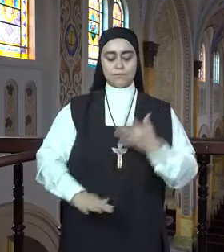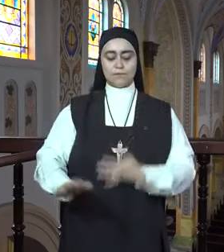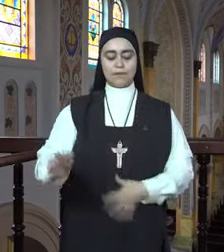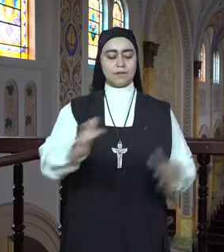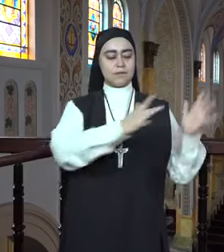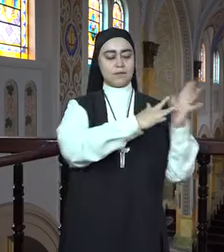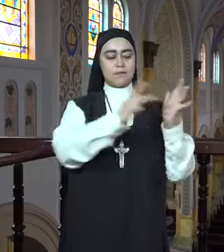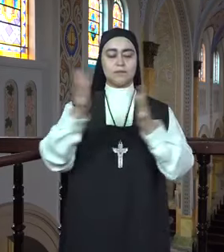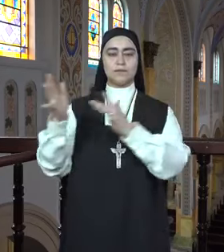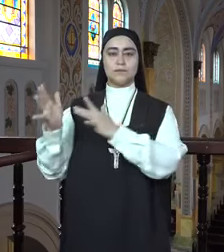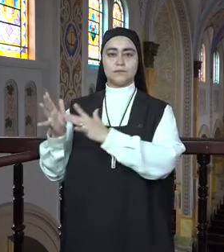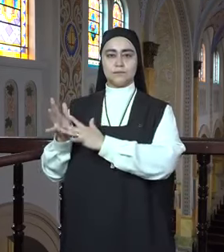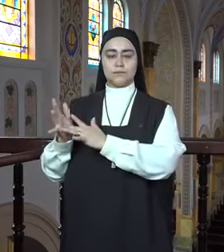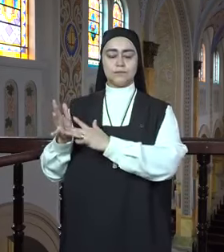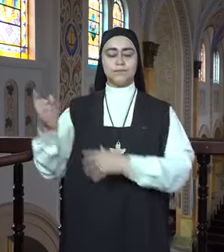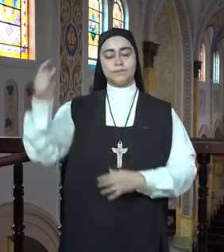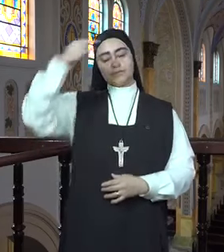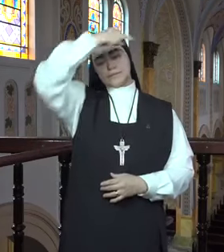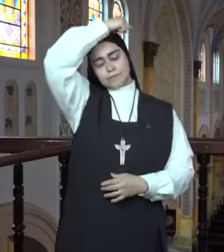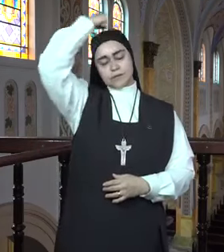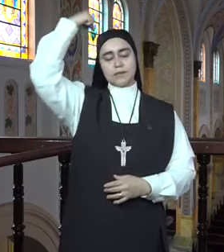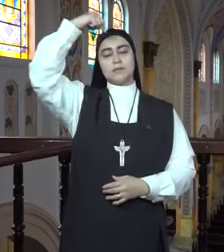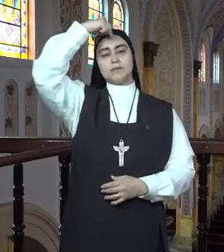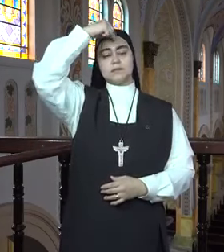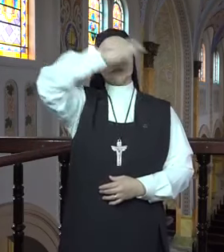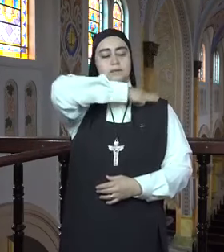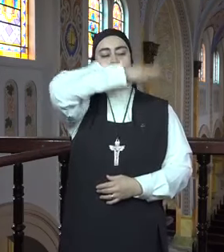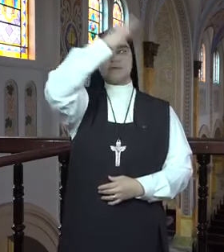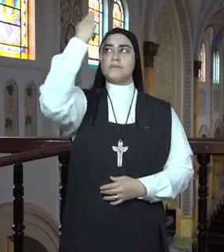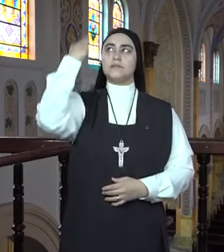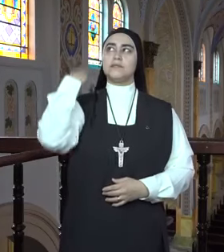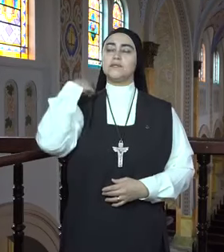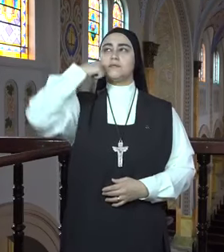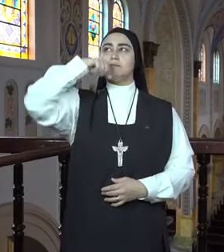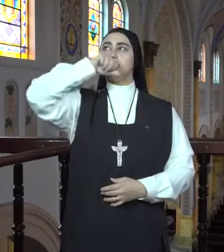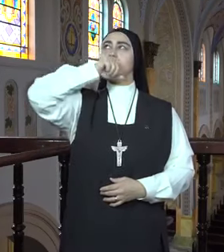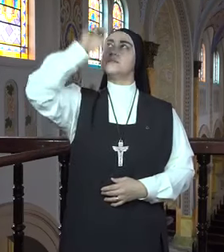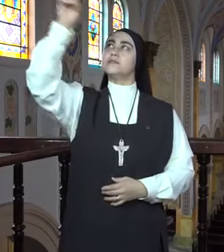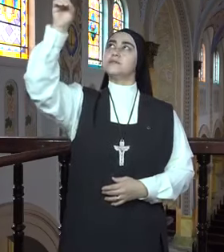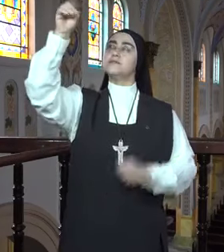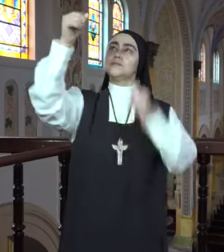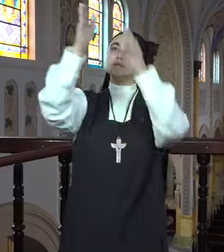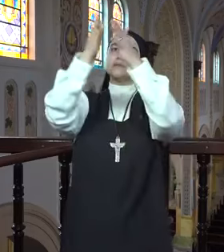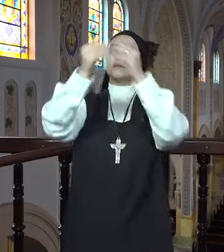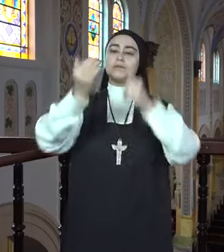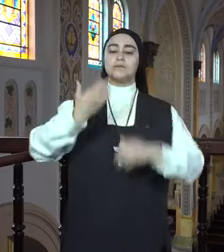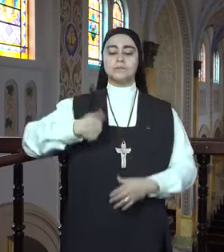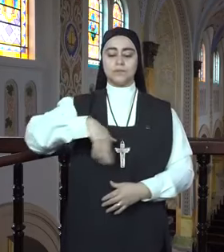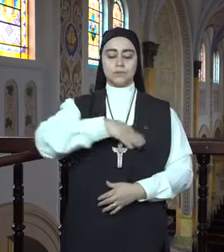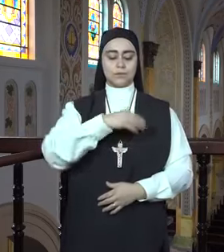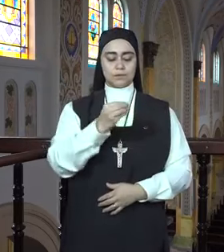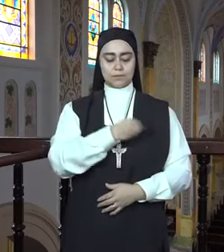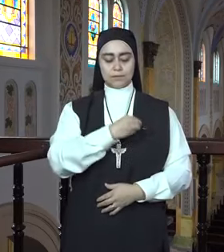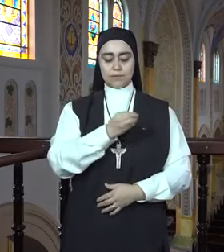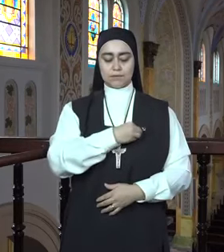é o fruto do vosso ventre, Jesus. Santa Maria, Mãe de Deus, rogai por nós,